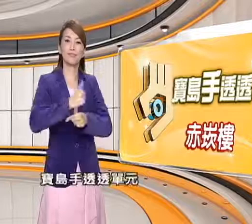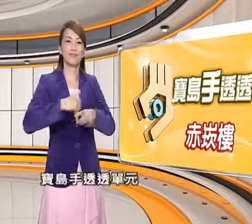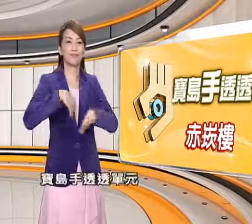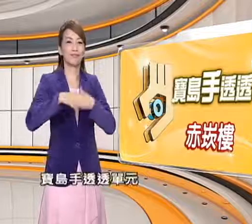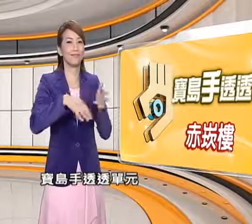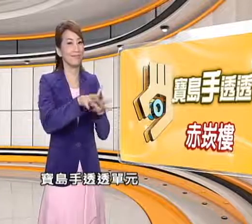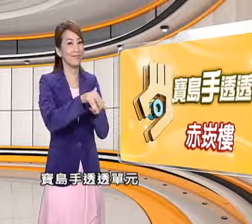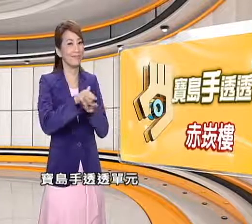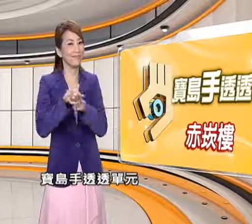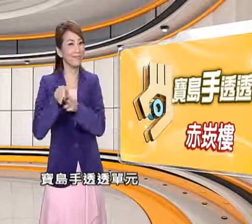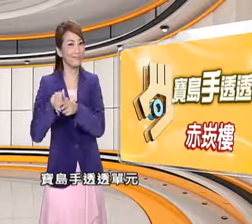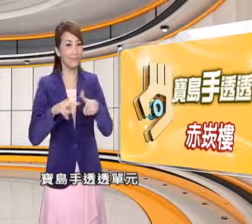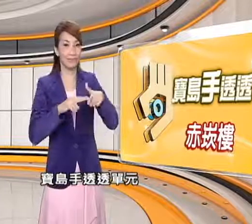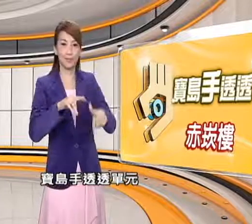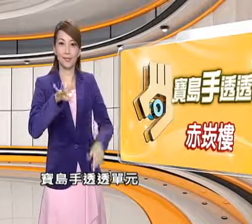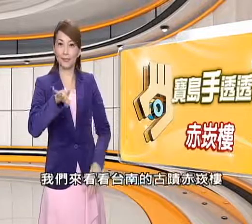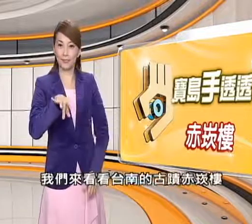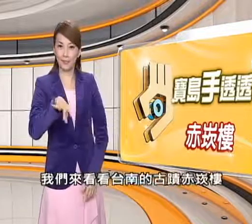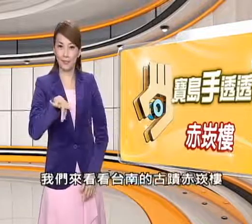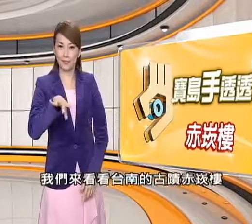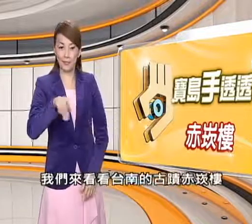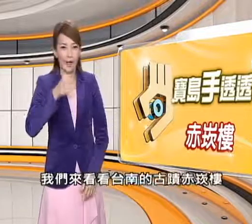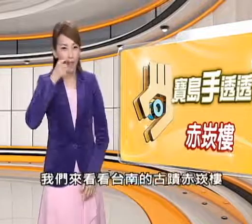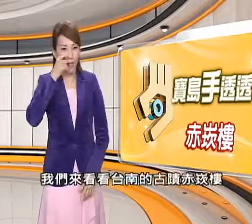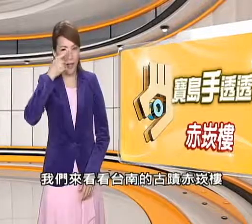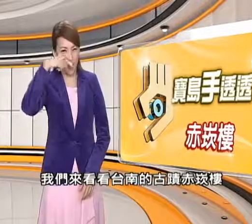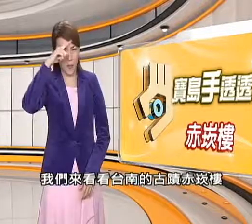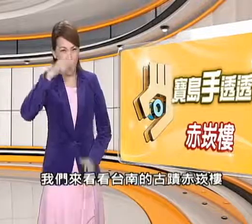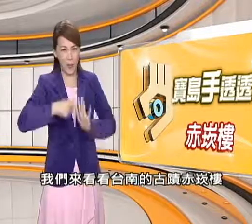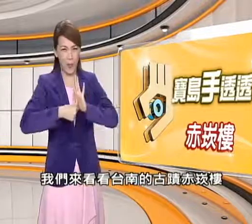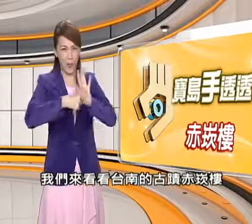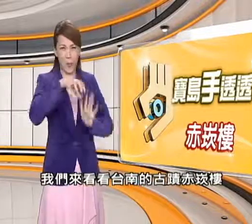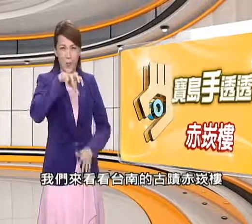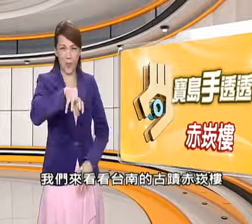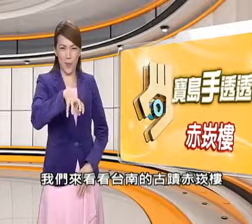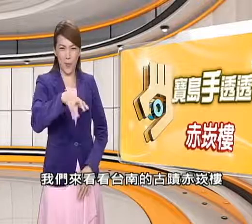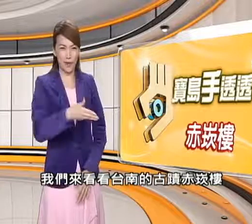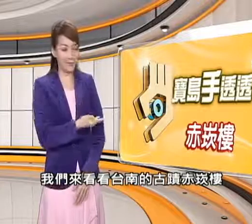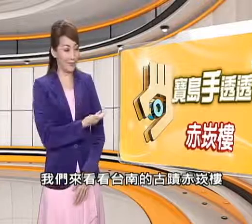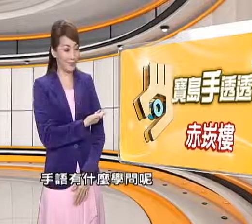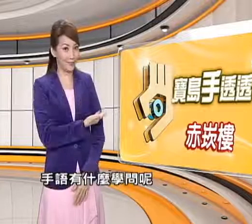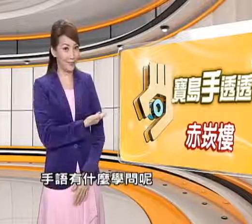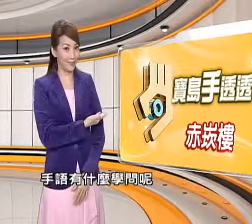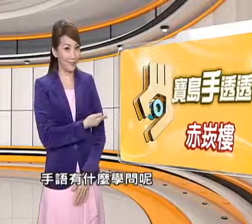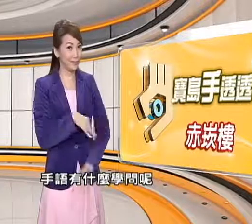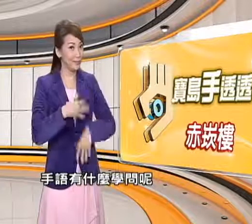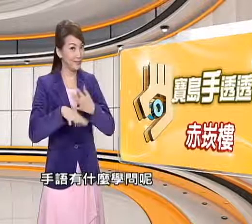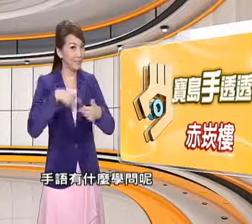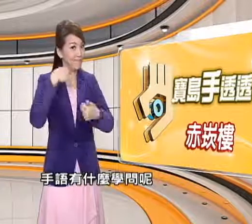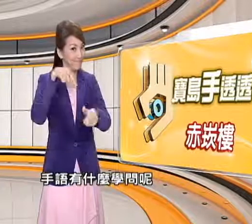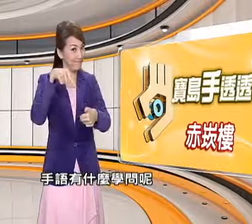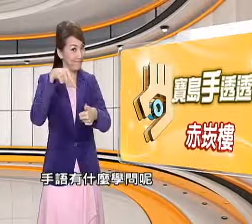宝岛手偷偷单元，我们来看看台南的古迹赤坎楼手语有什么学问